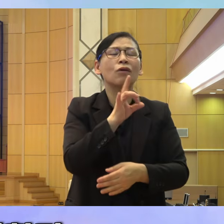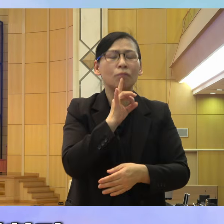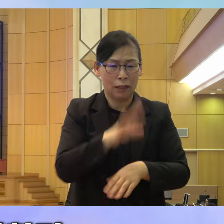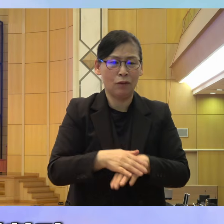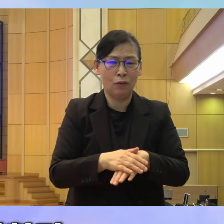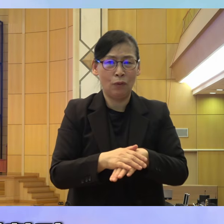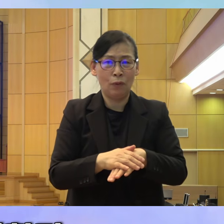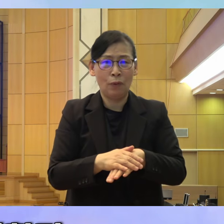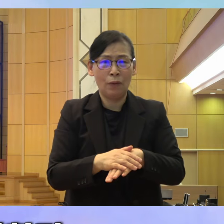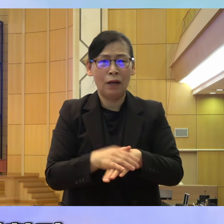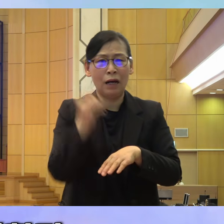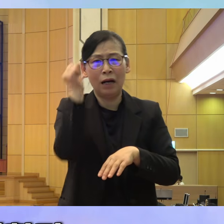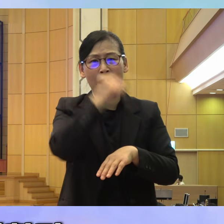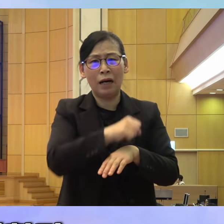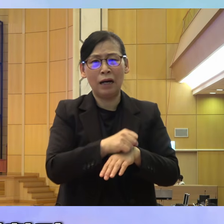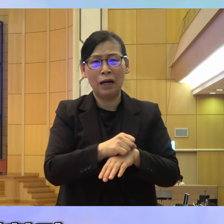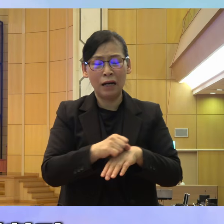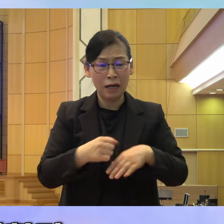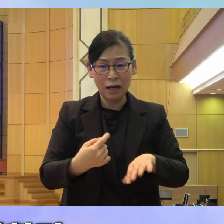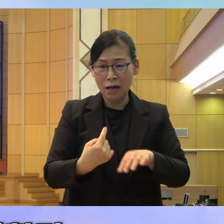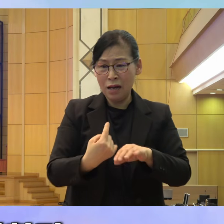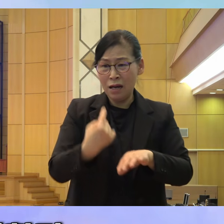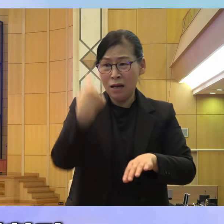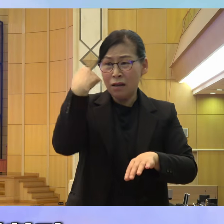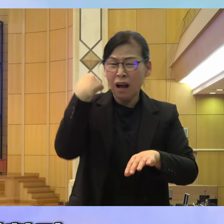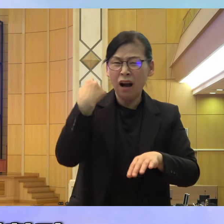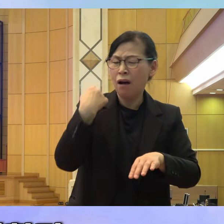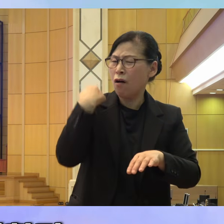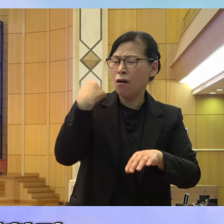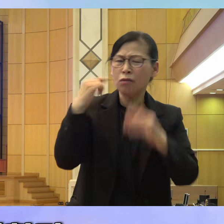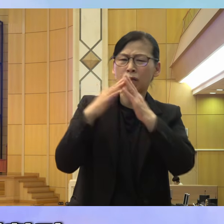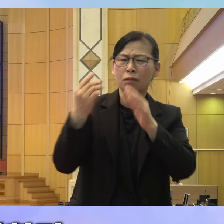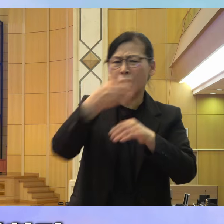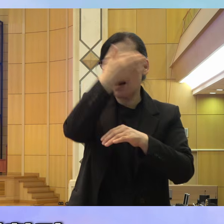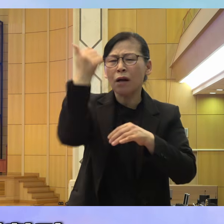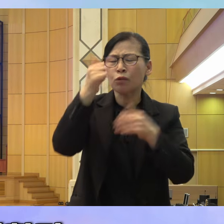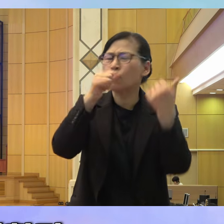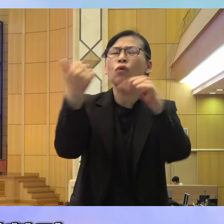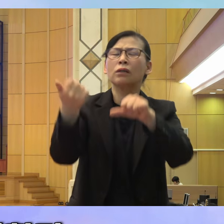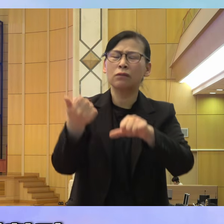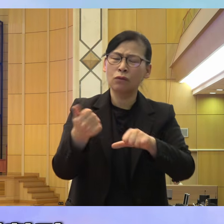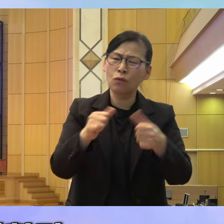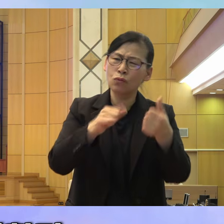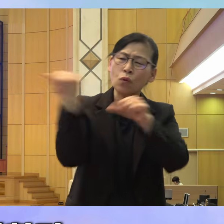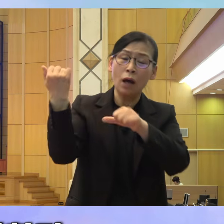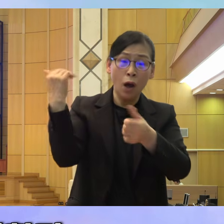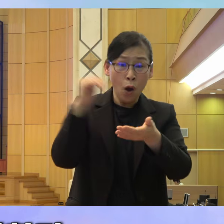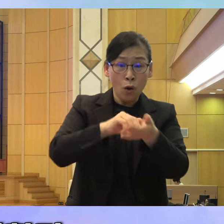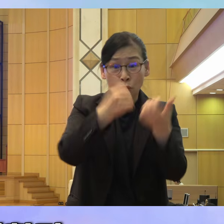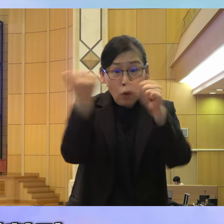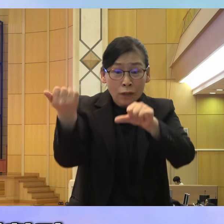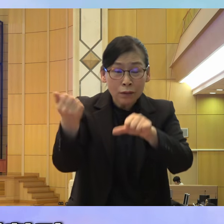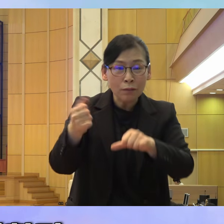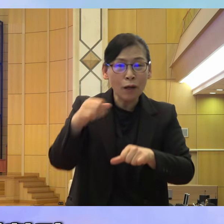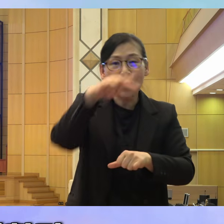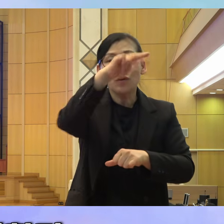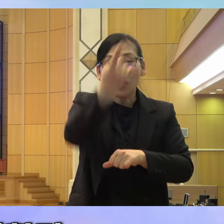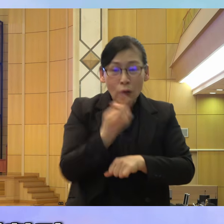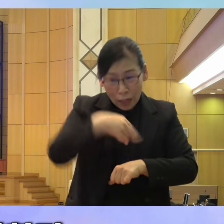것이기에 뒷집에 할아버지 돌아가셨대. 흙에서 왔다가 흙으로 돌아갔다는